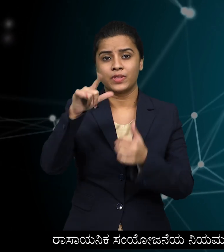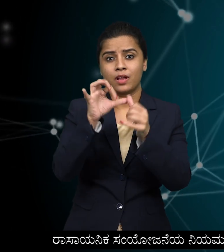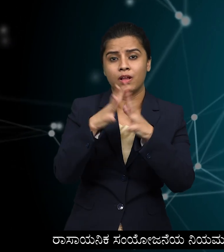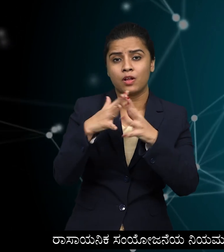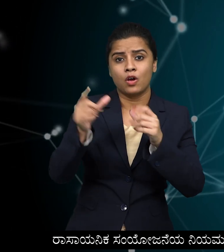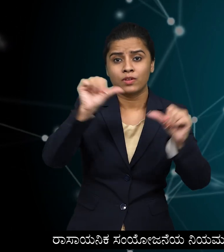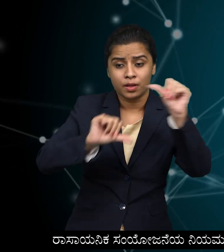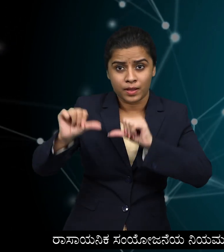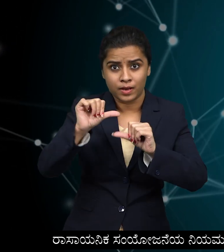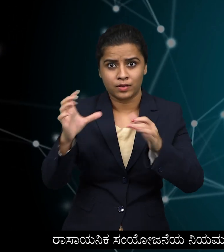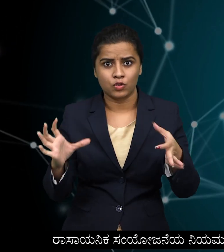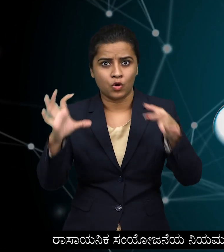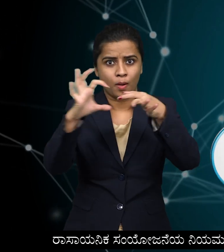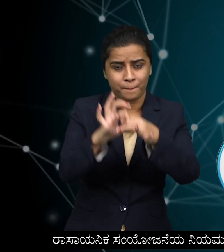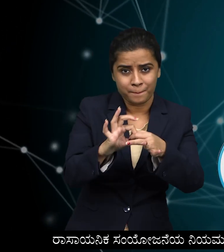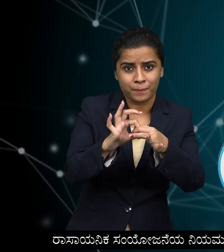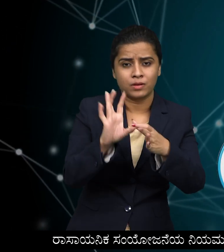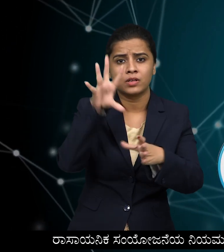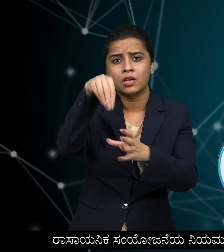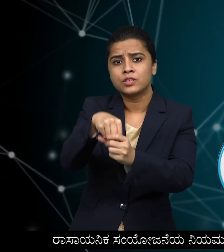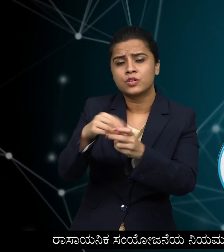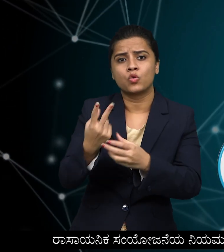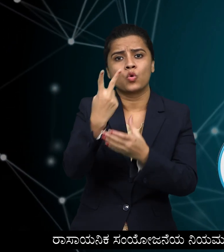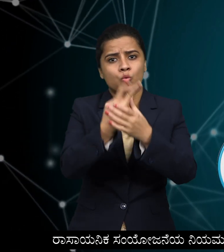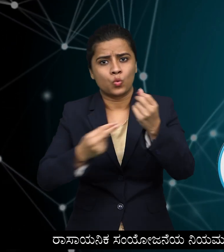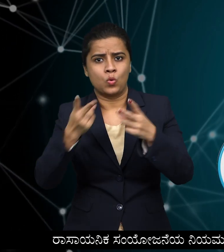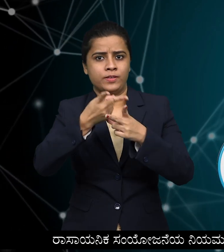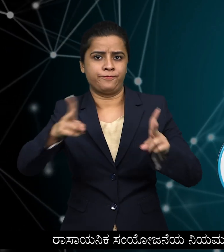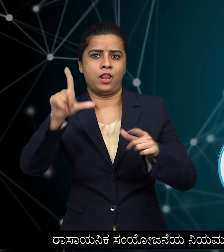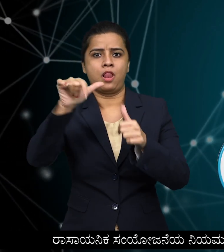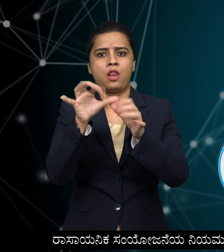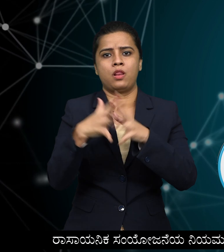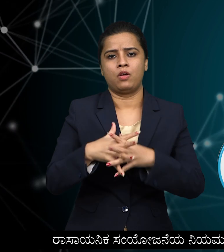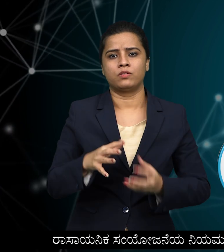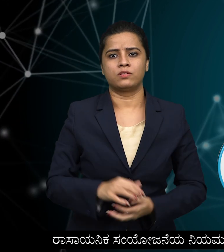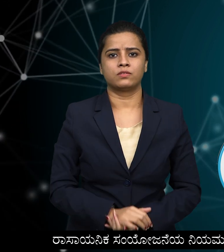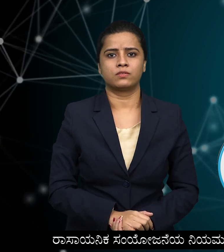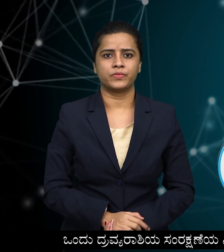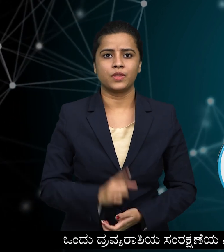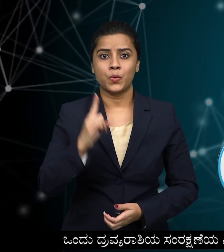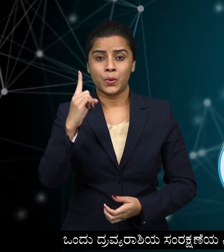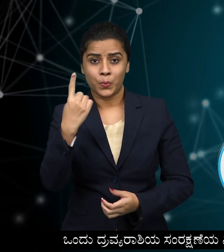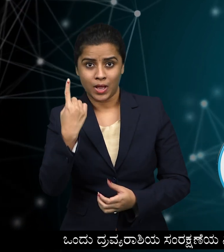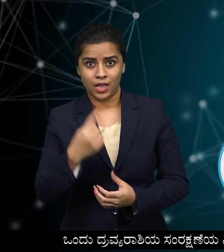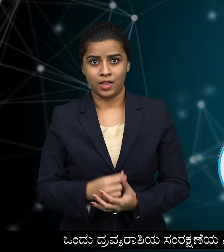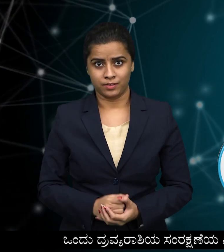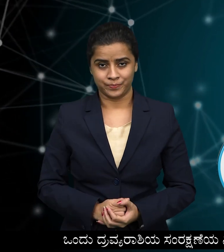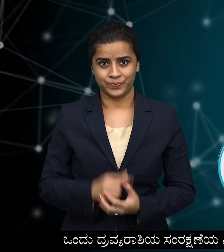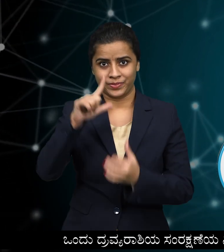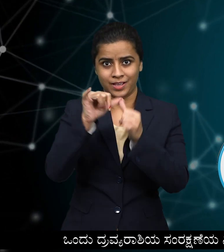ರಾಸಾಯನಿಕ ಸಂಯೋಜನೆಯ ನಿಯಮವು ಎರಡು ವಿಭಿನ್ನ ಕಾನೂನುಗಳನ್ನು ಒಳಗೊಂಡಿದೆ. ಒಂದು ದ್ರವ್ಯರಾಶಿಯ